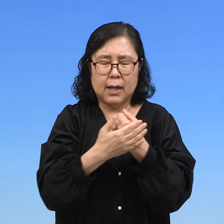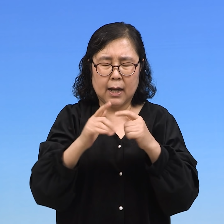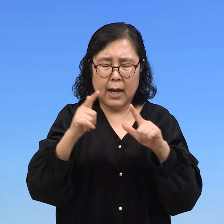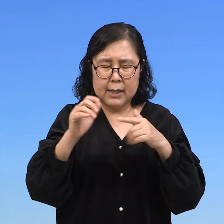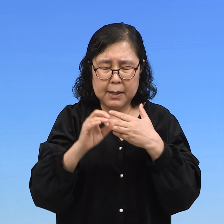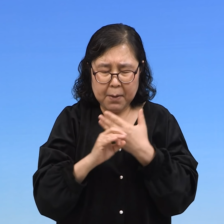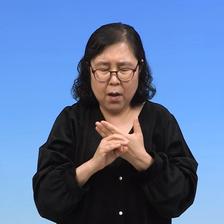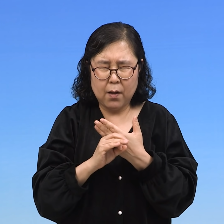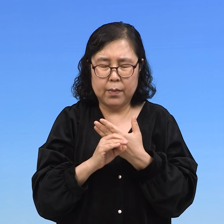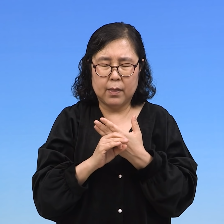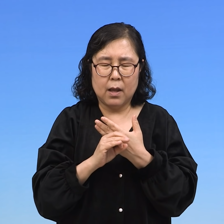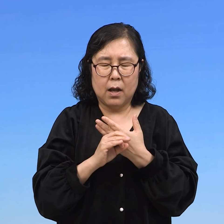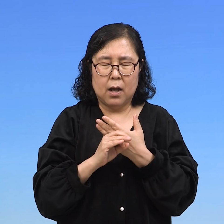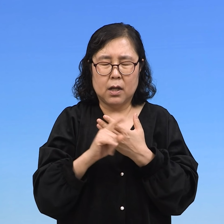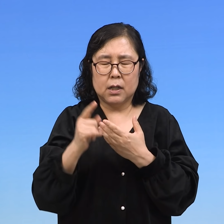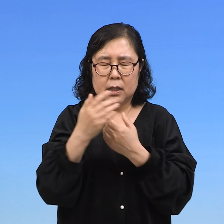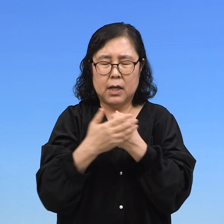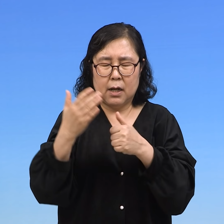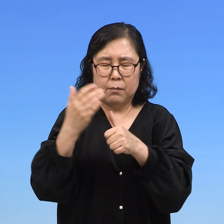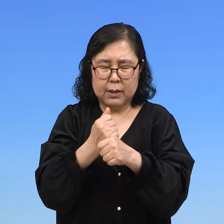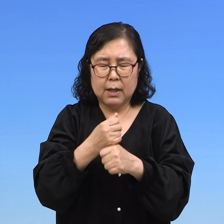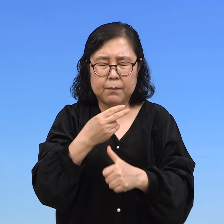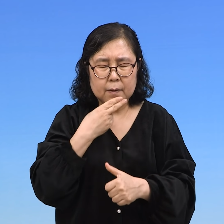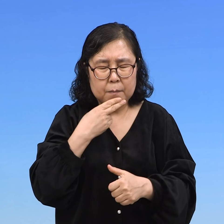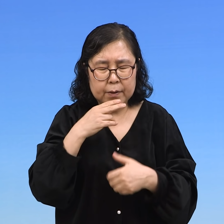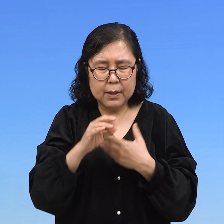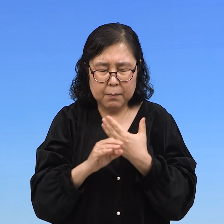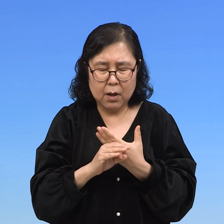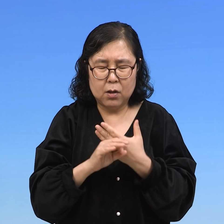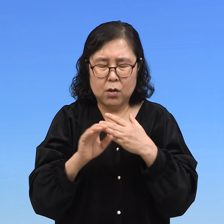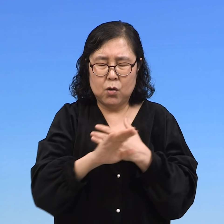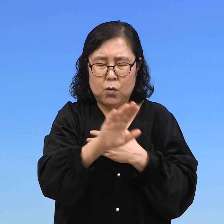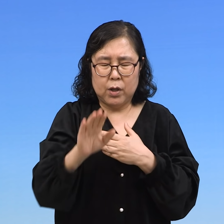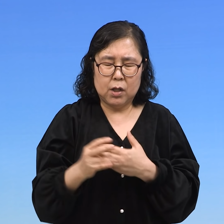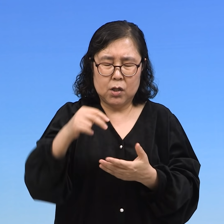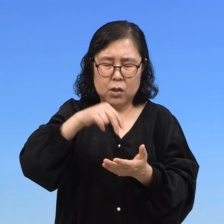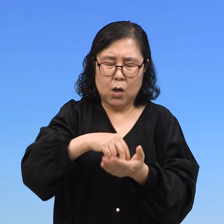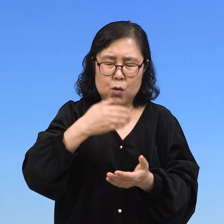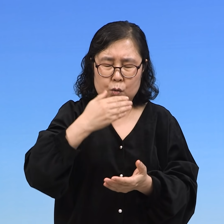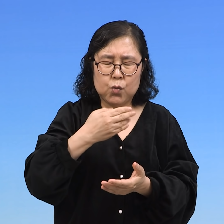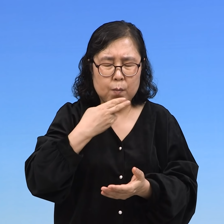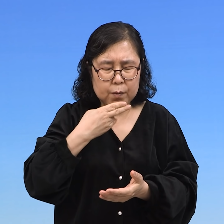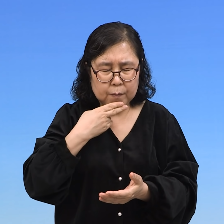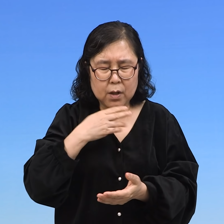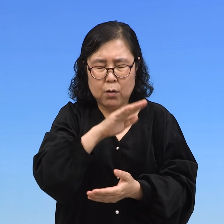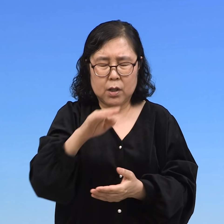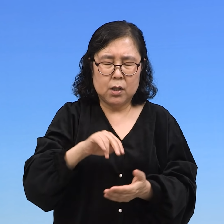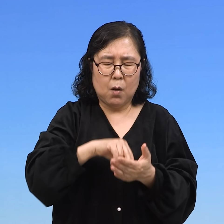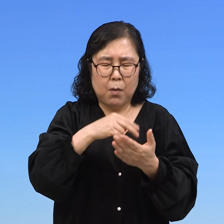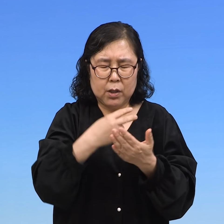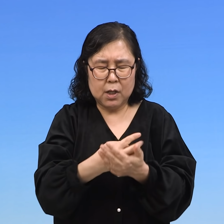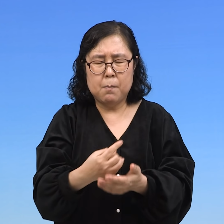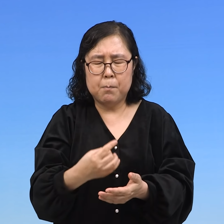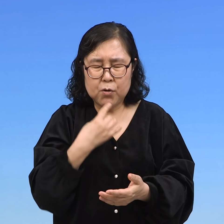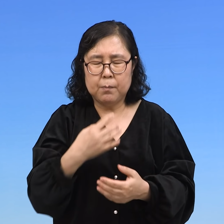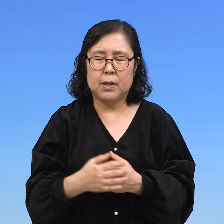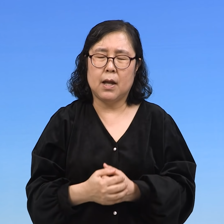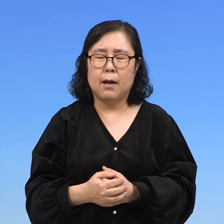구원해 주시기